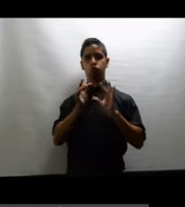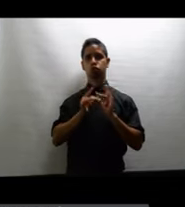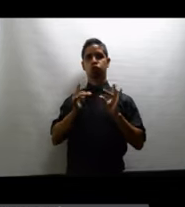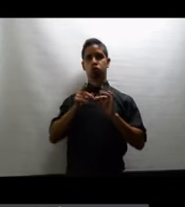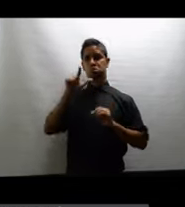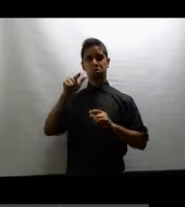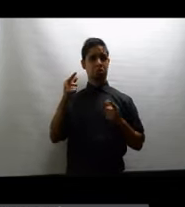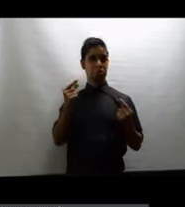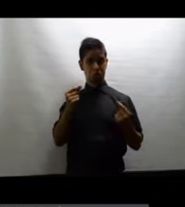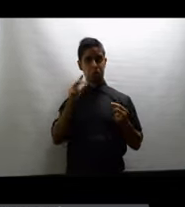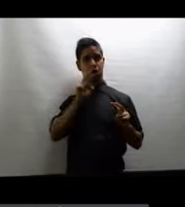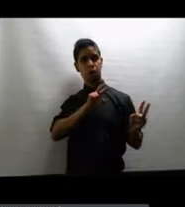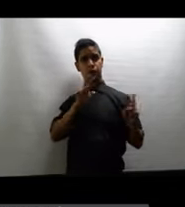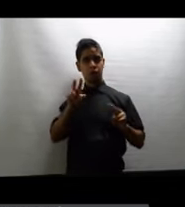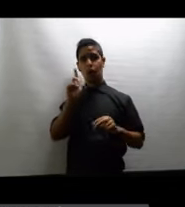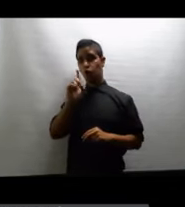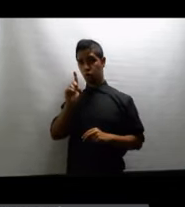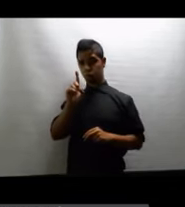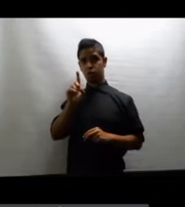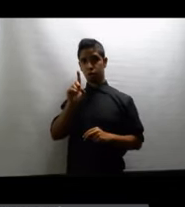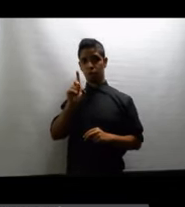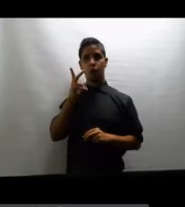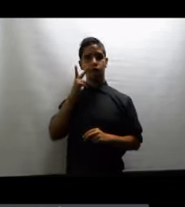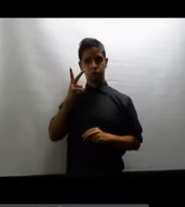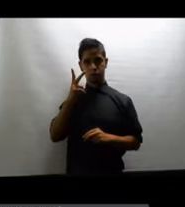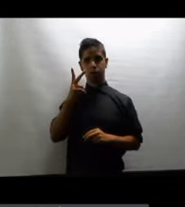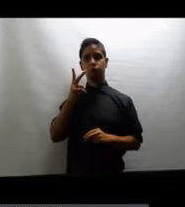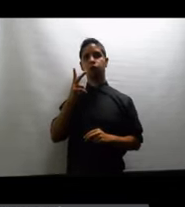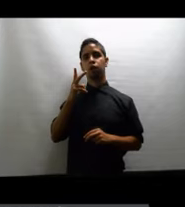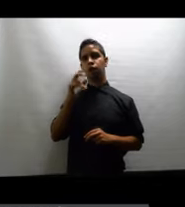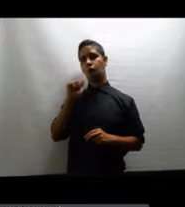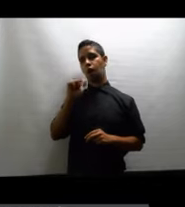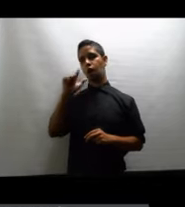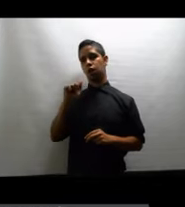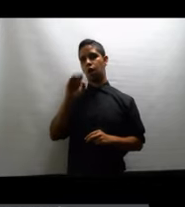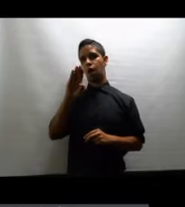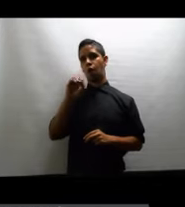se va. A ver, a la bóveda. ¿A dónde? A la bóveda. Gracias.